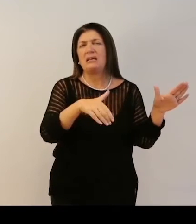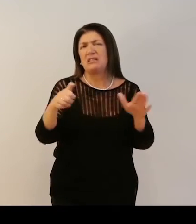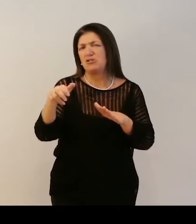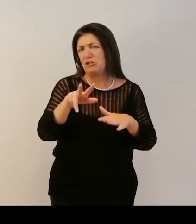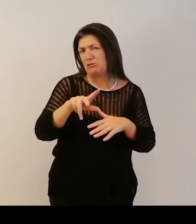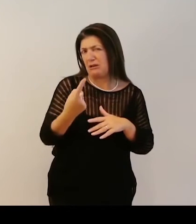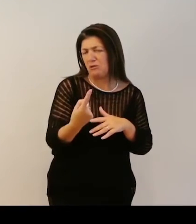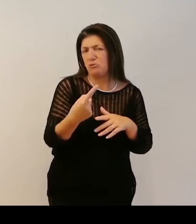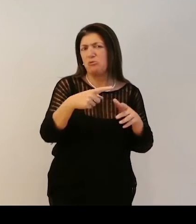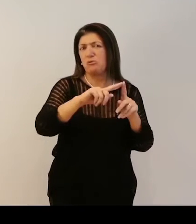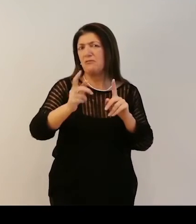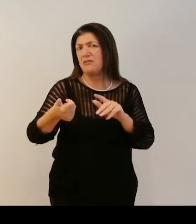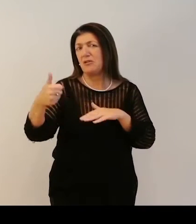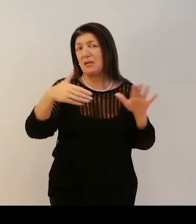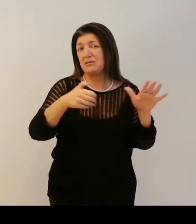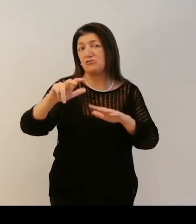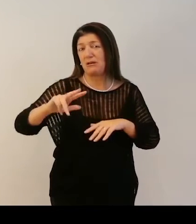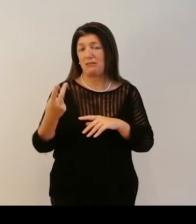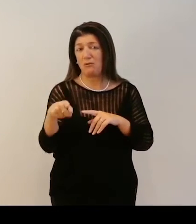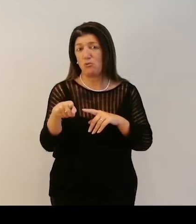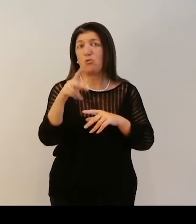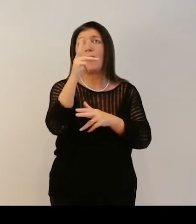il 1632.